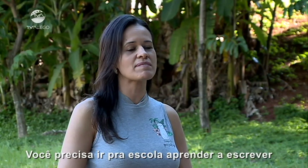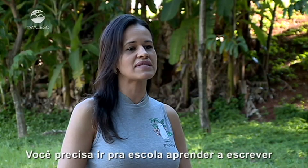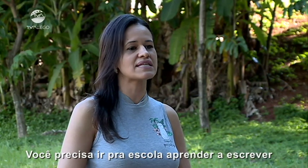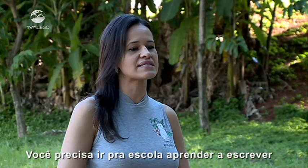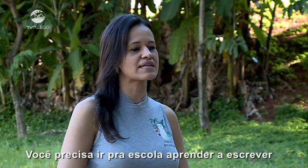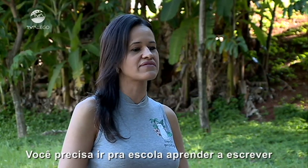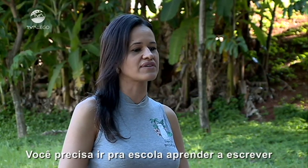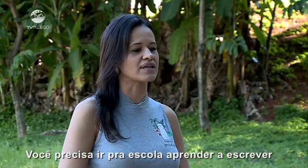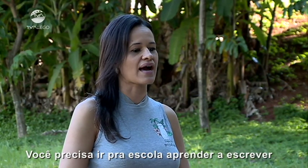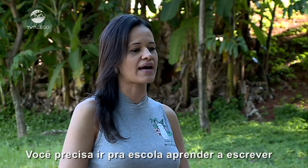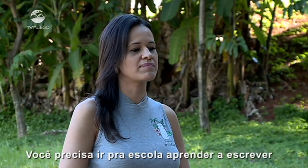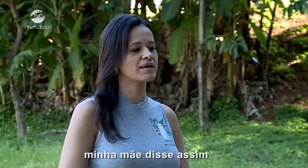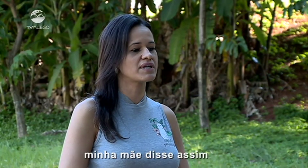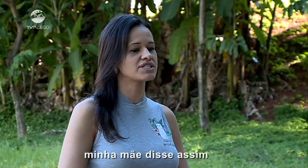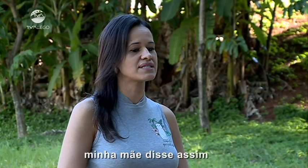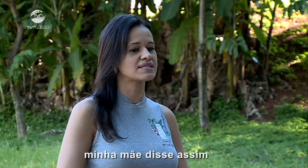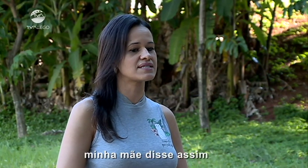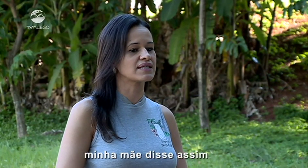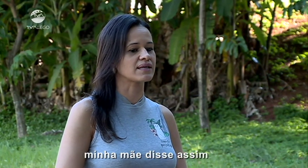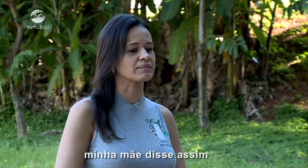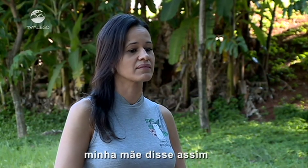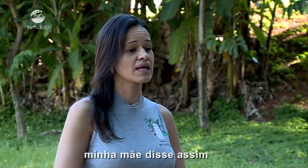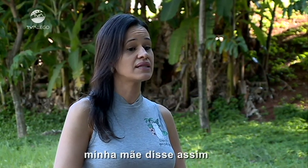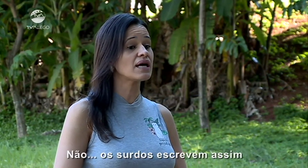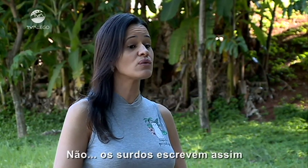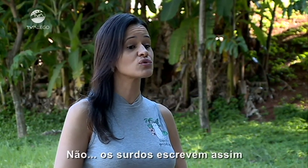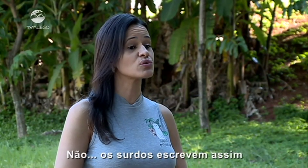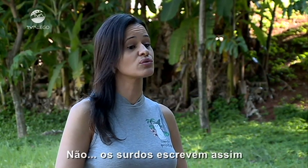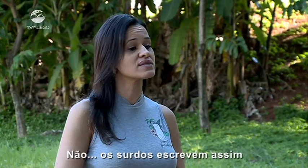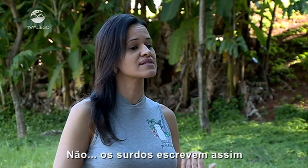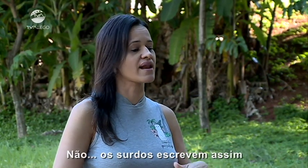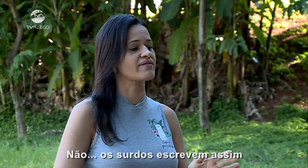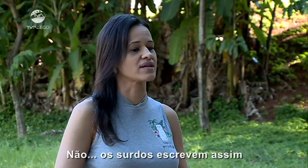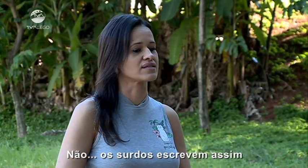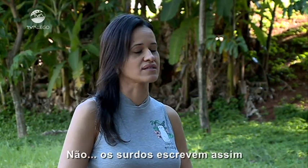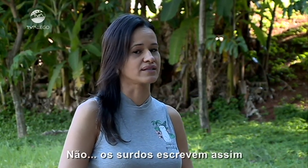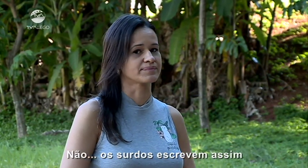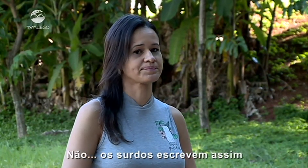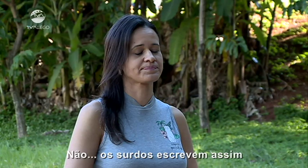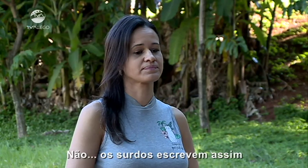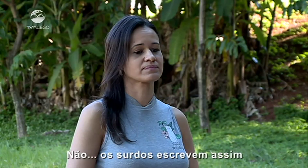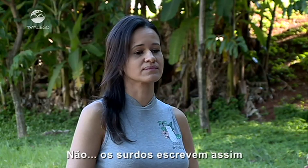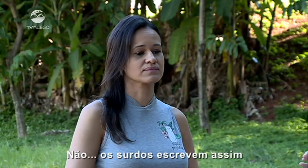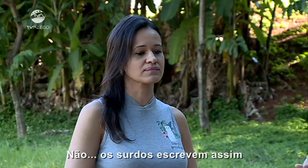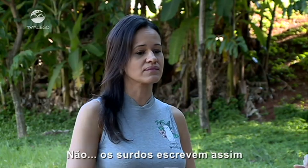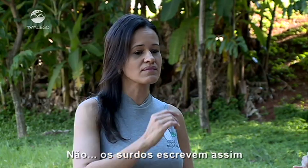aprender a escrever. Aí minha mãe disse assim, não, os surdos escrevem assim.